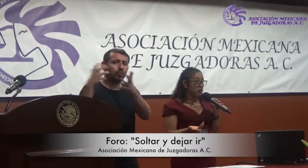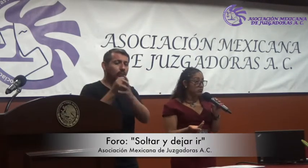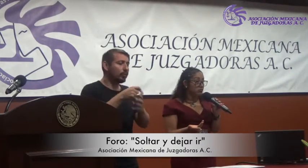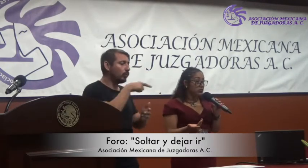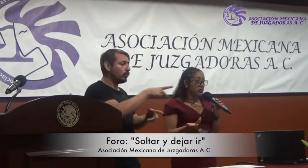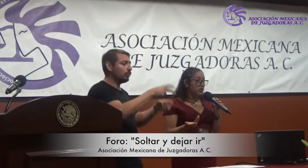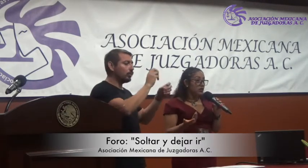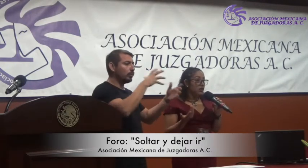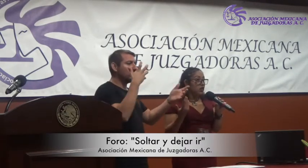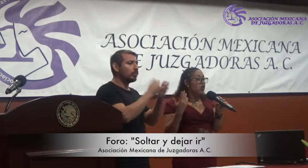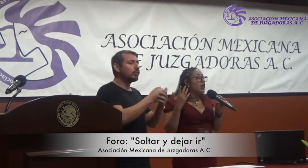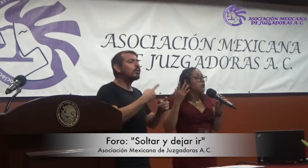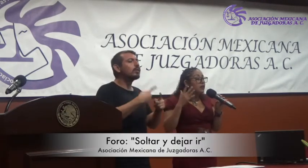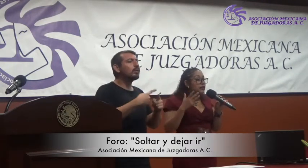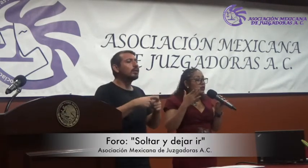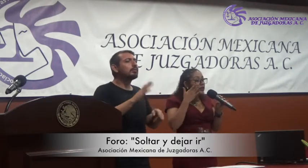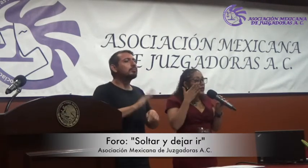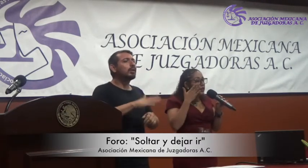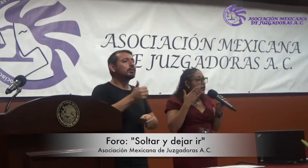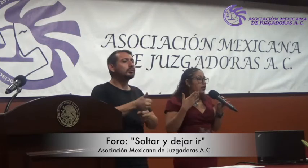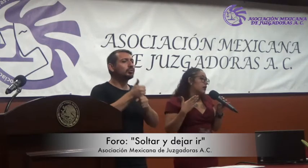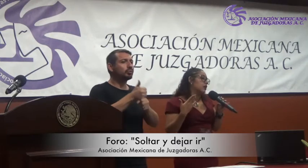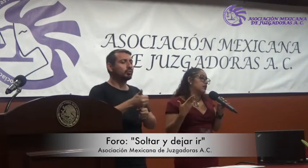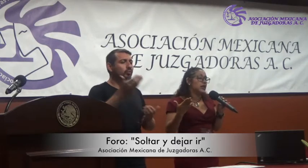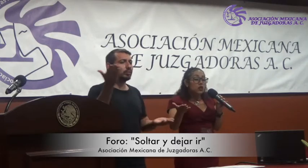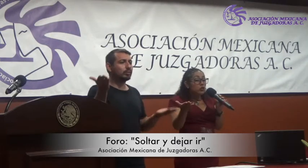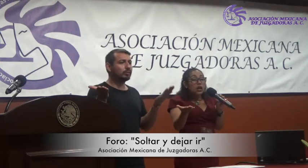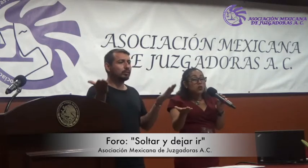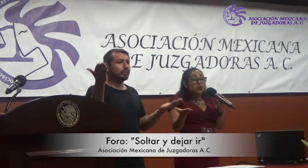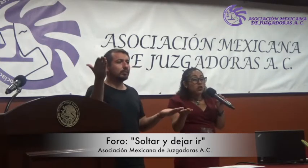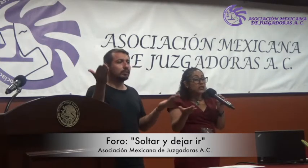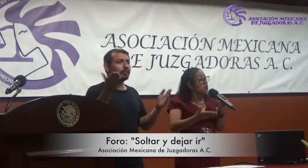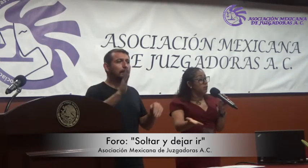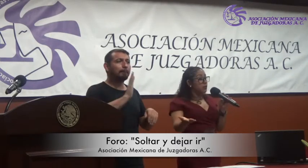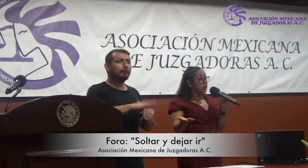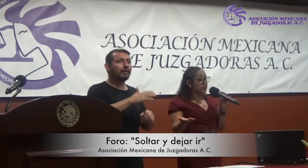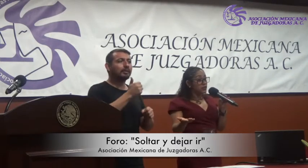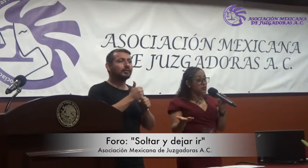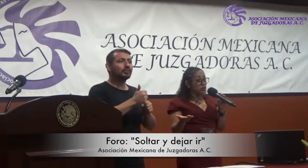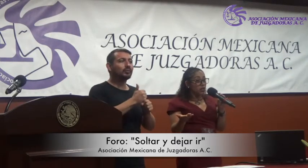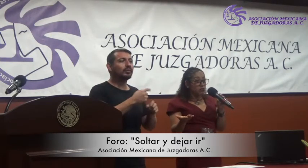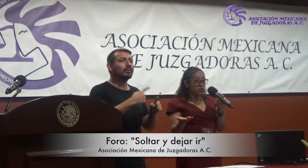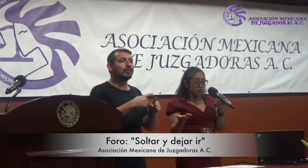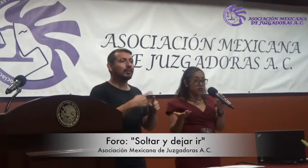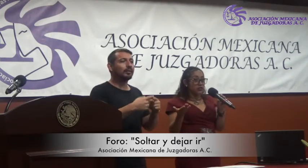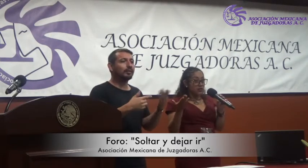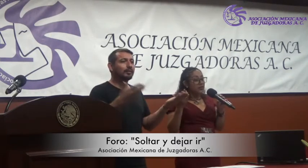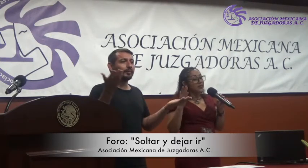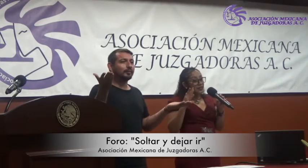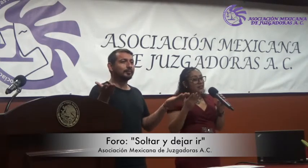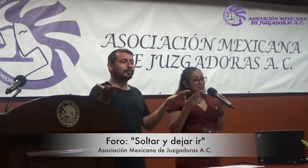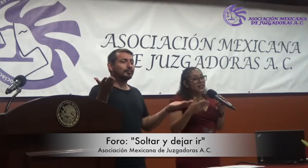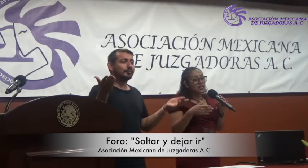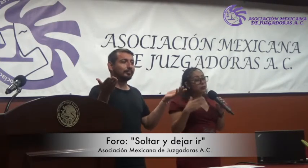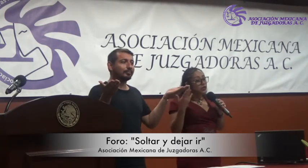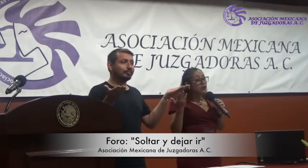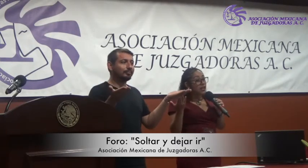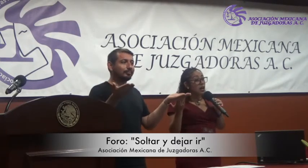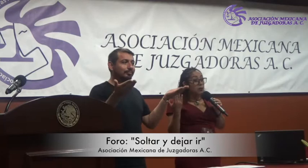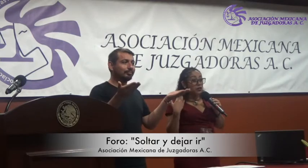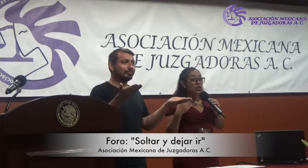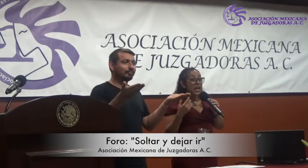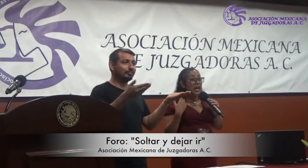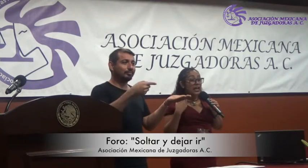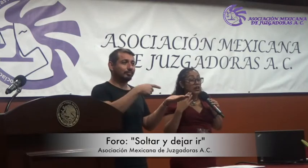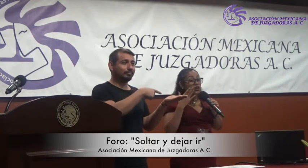consiga otro. O la persona que tiene un auto que simplemente es un auto. Es posible